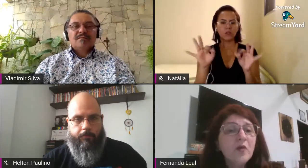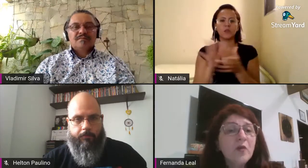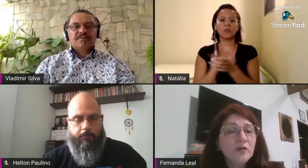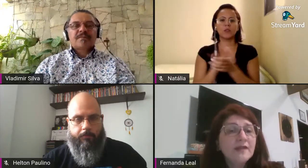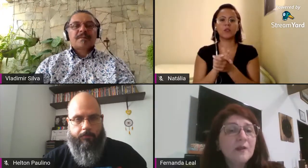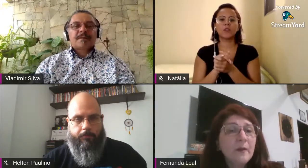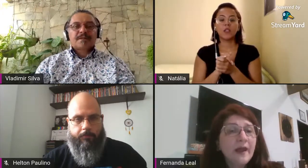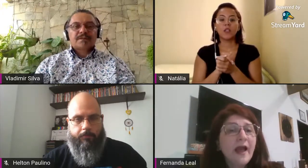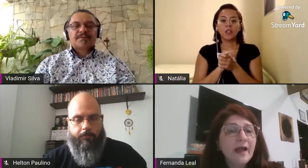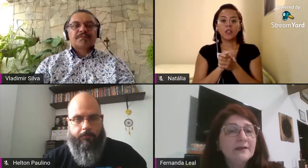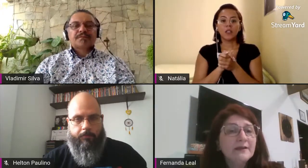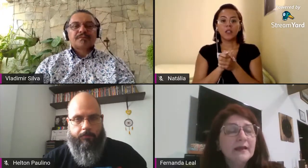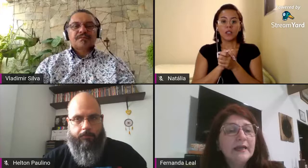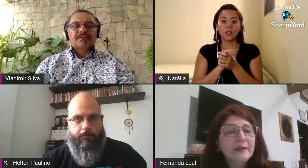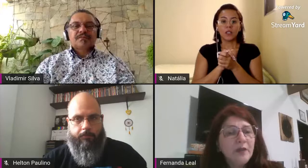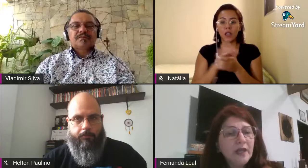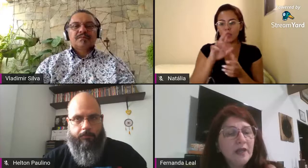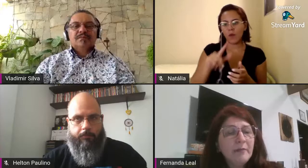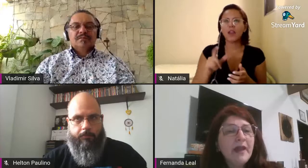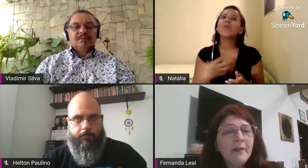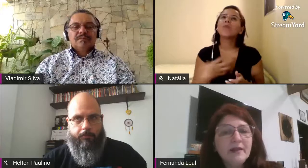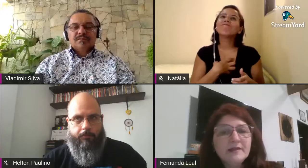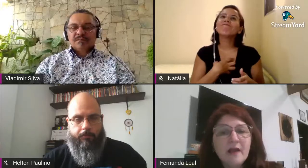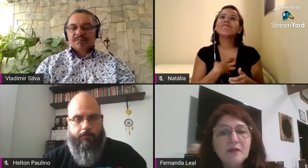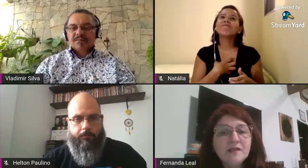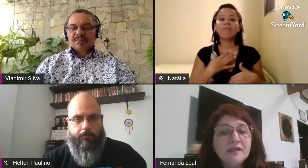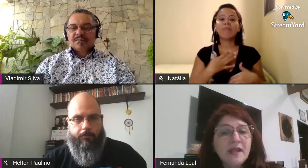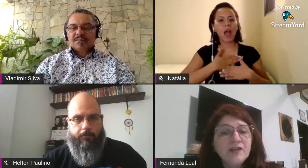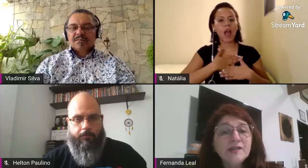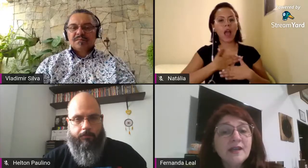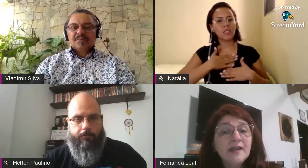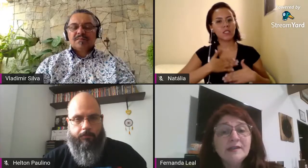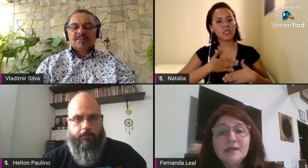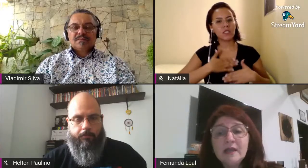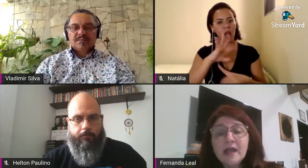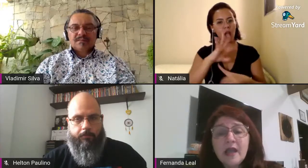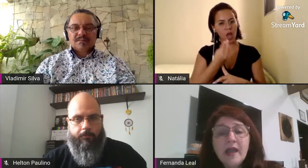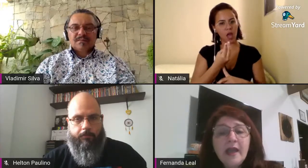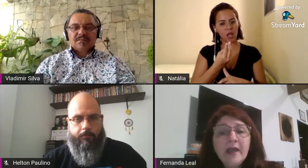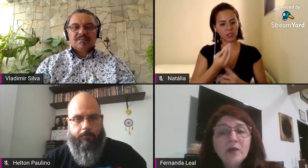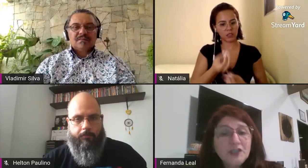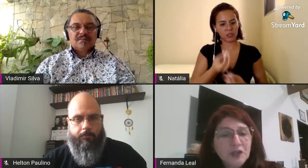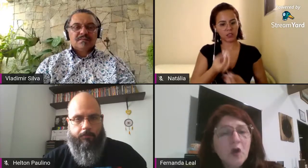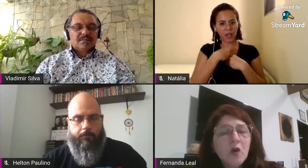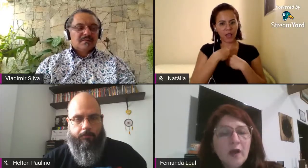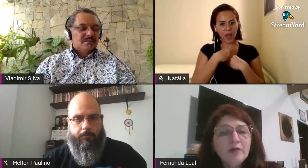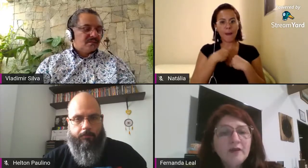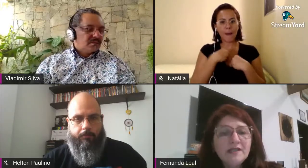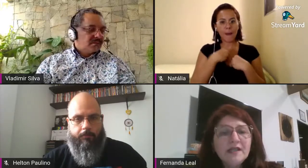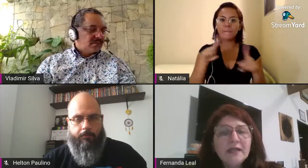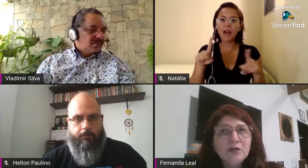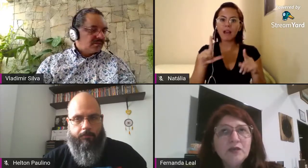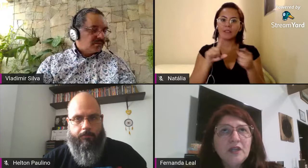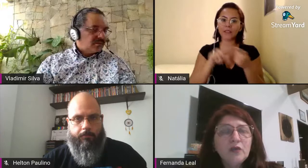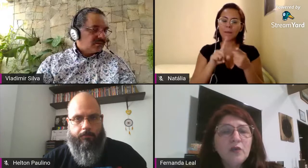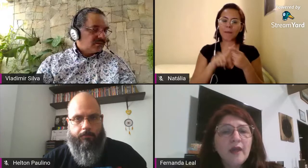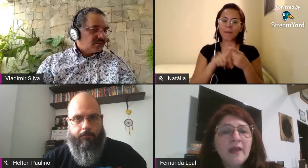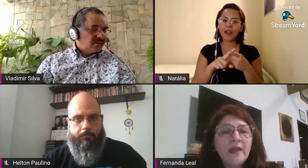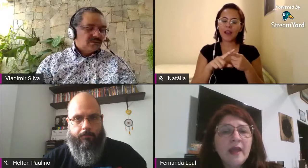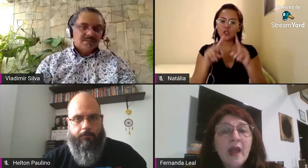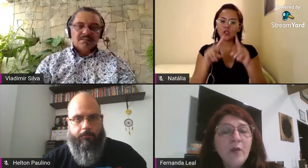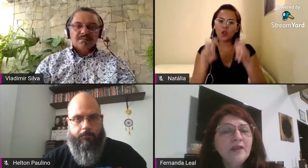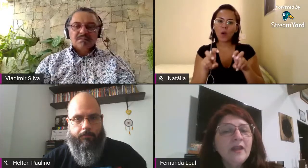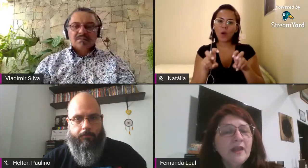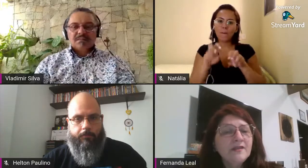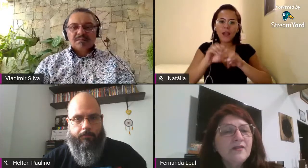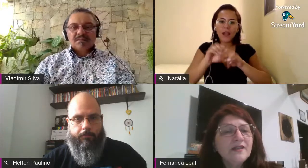uma educação para a arte. Então, queria parabenizar vocês, dizer que, assim, Quando a gente coloca a universidade no título, e